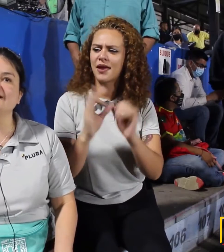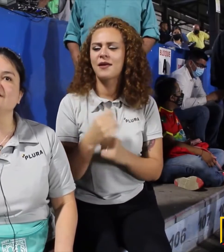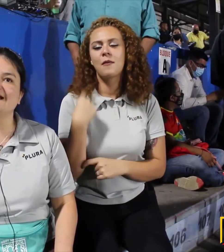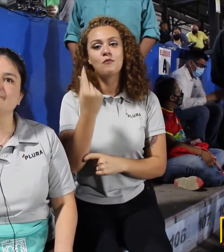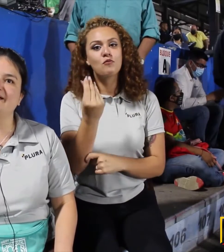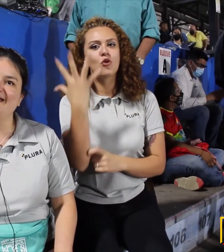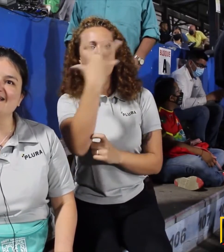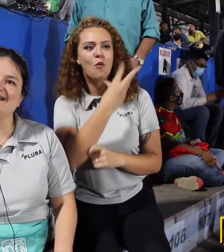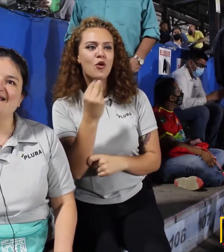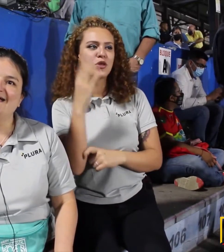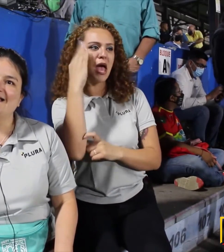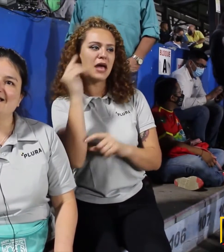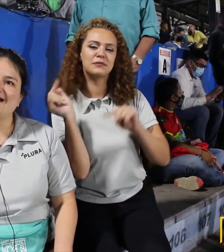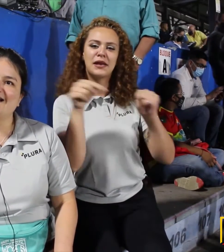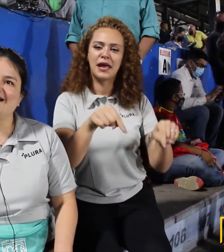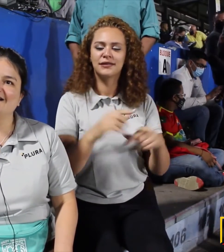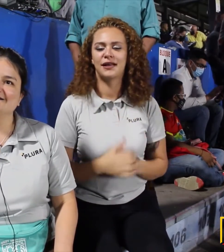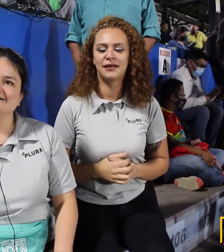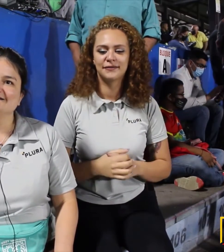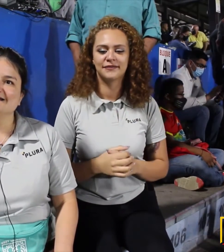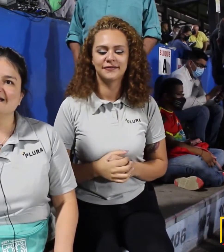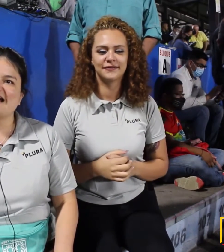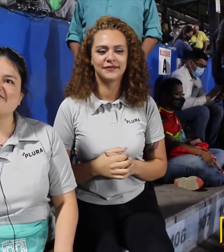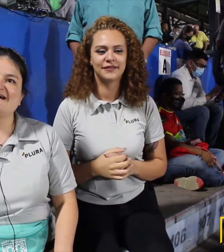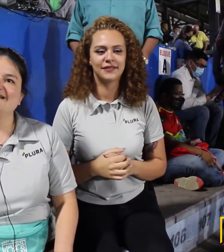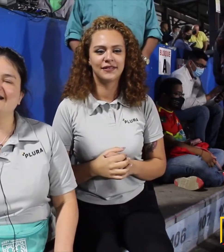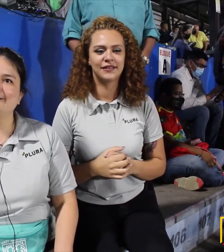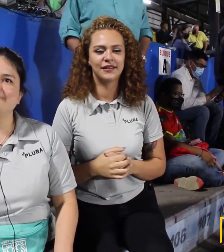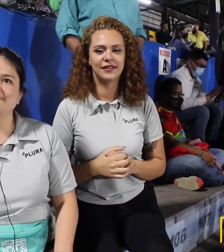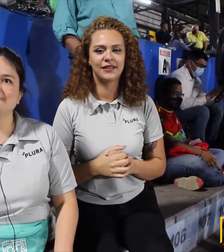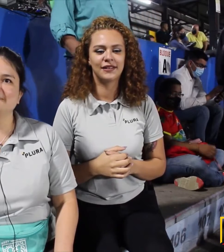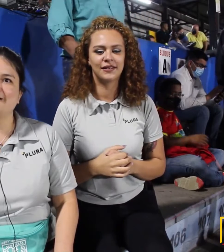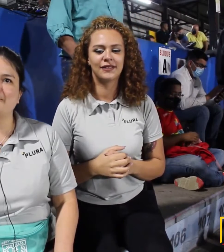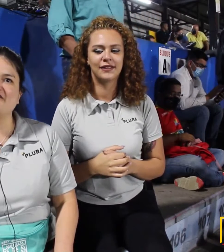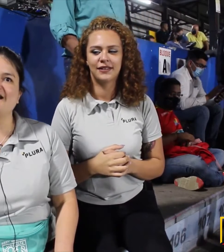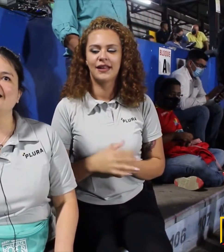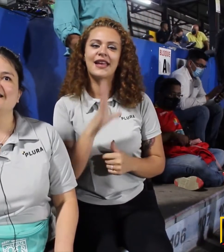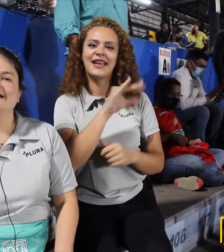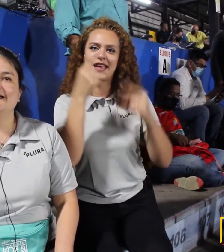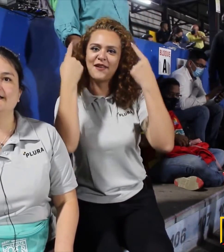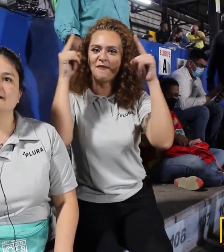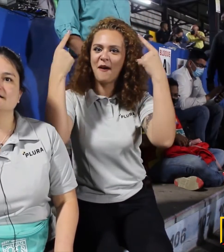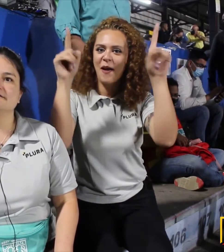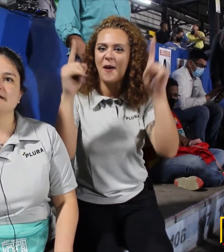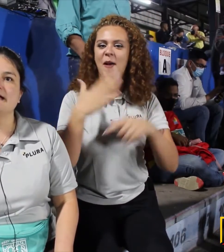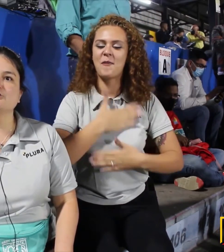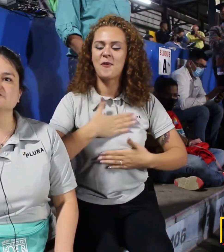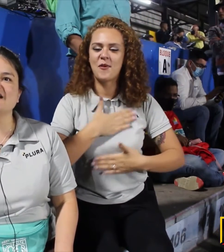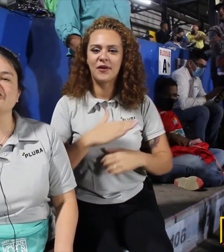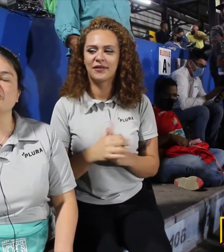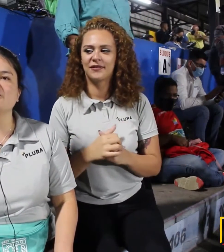Parece muy lindo la de Peyanda, la cava, la papa,